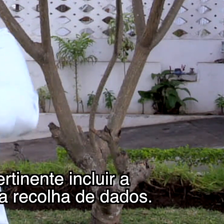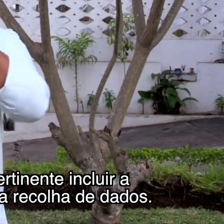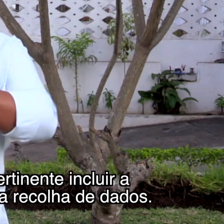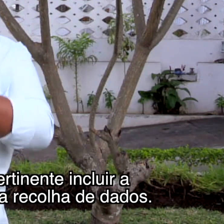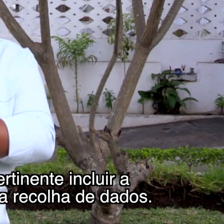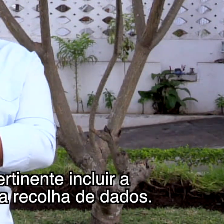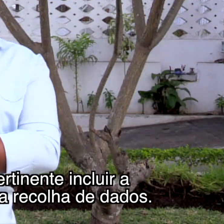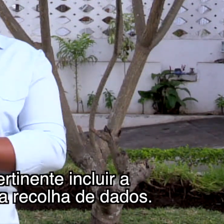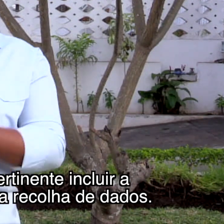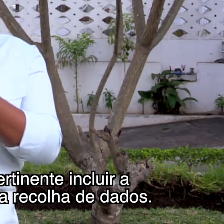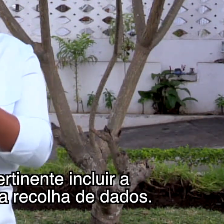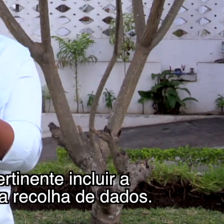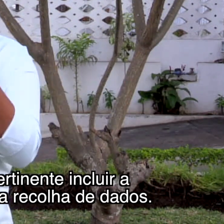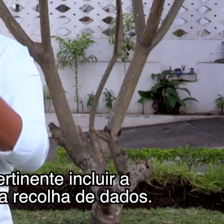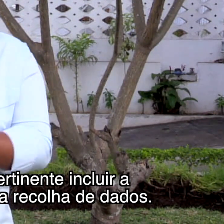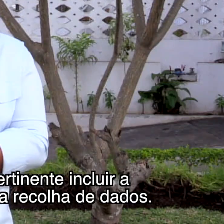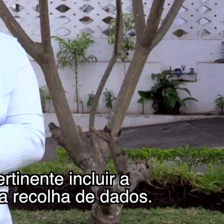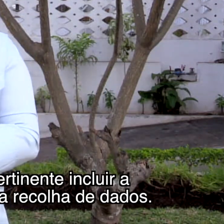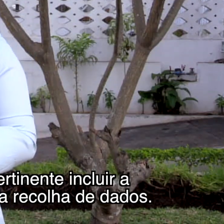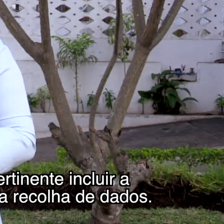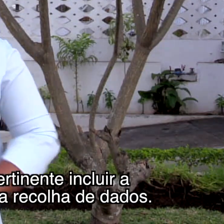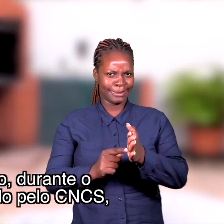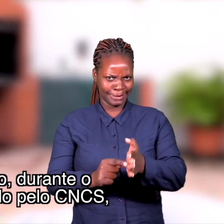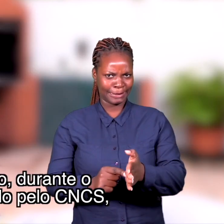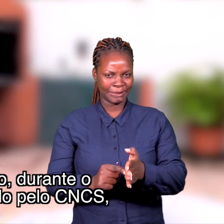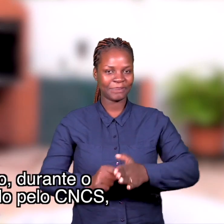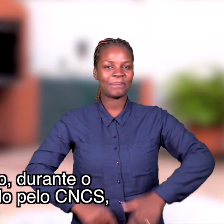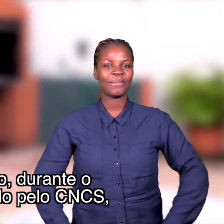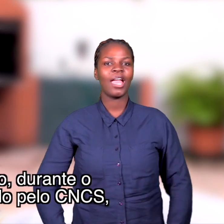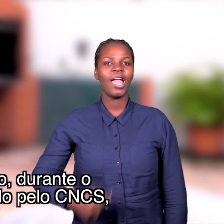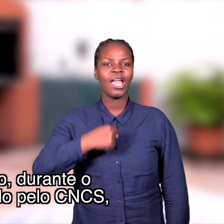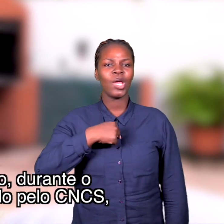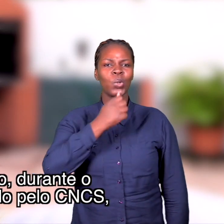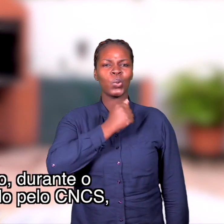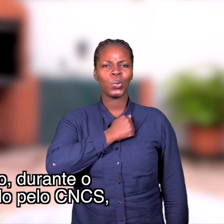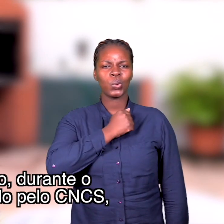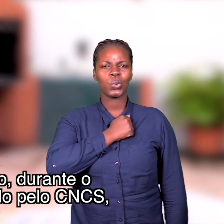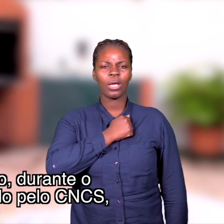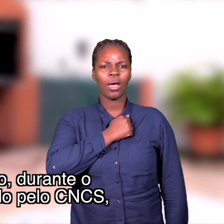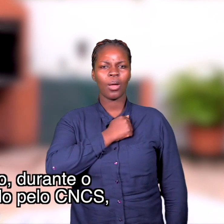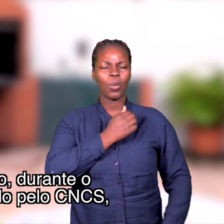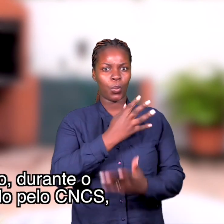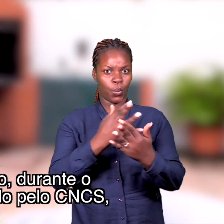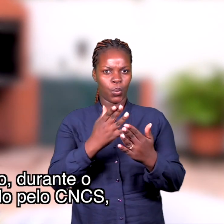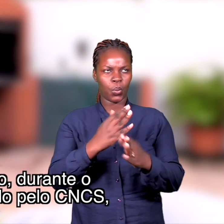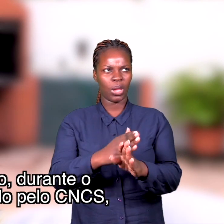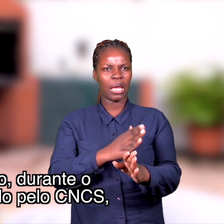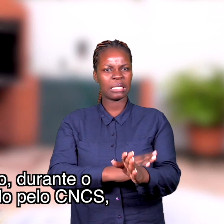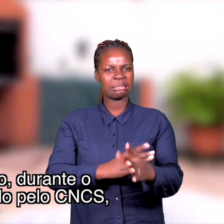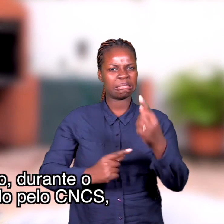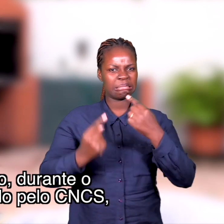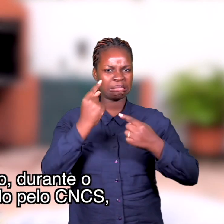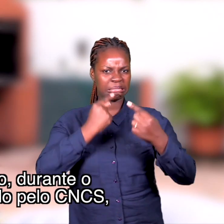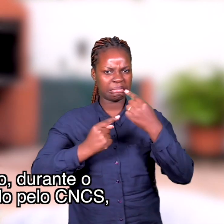deficiência como indicador na recolha de dados. Gostei muito durante o Diálogo Nacional